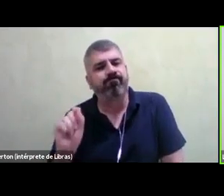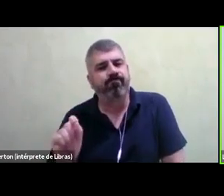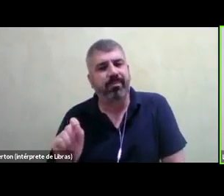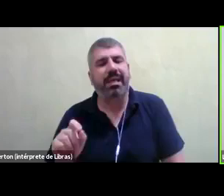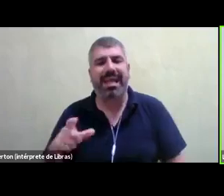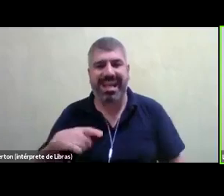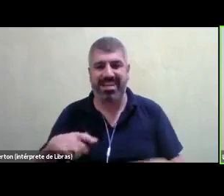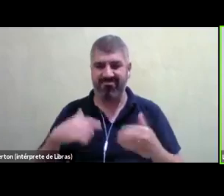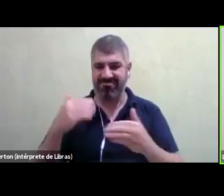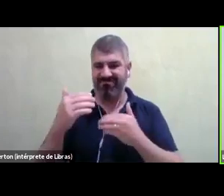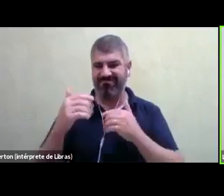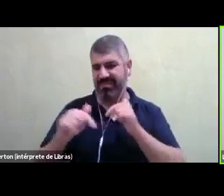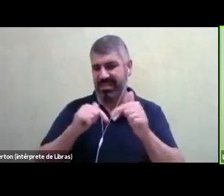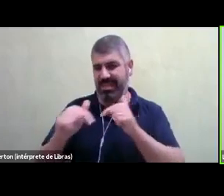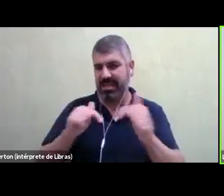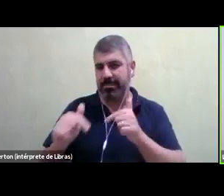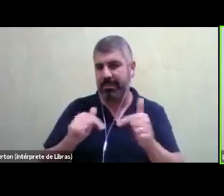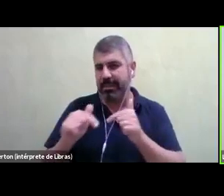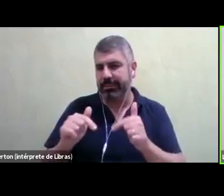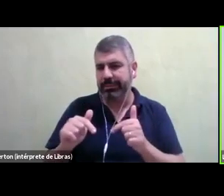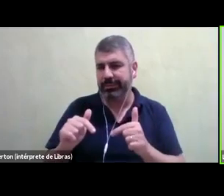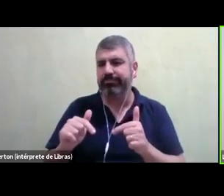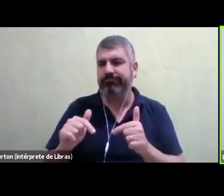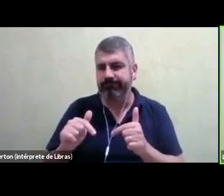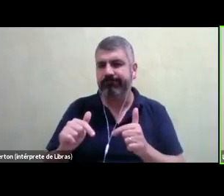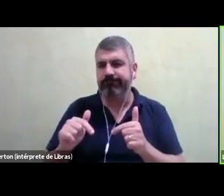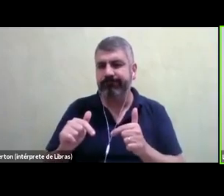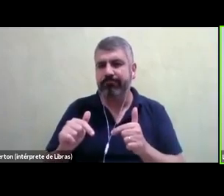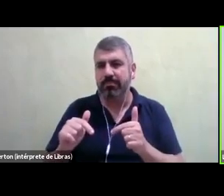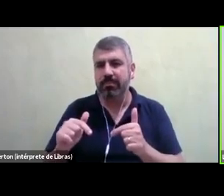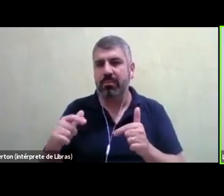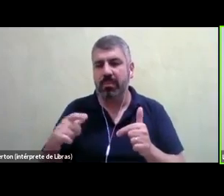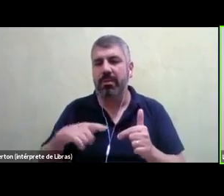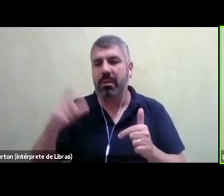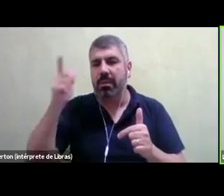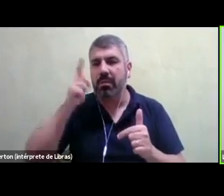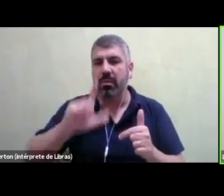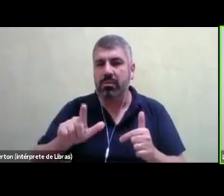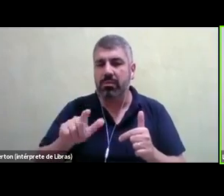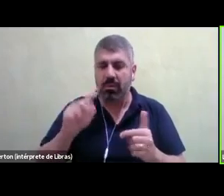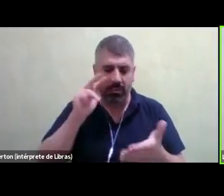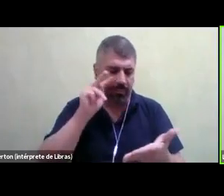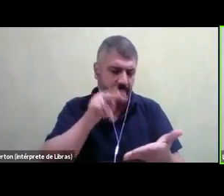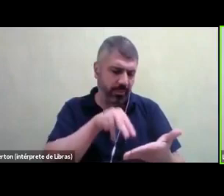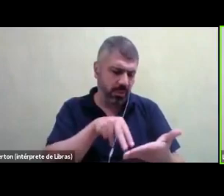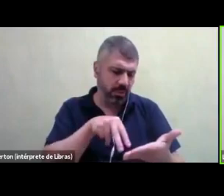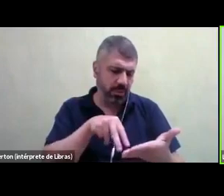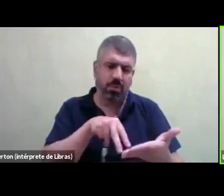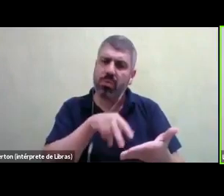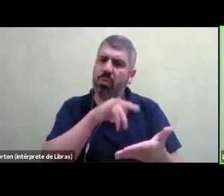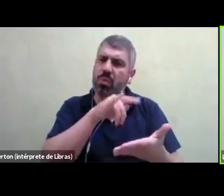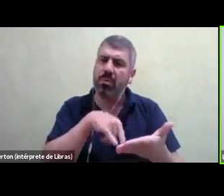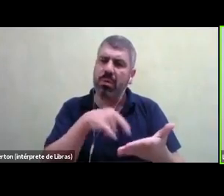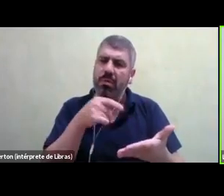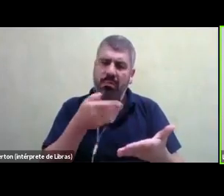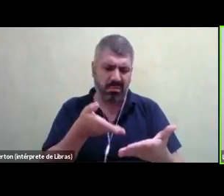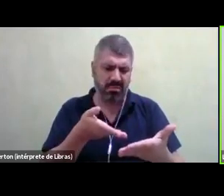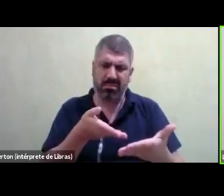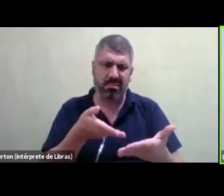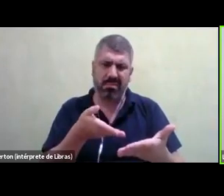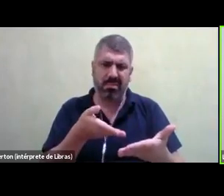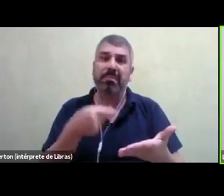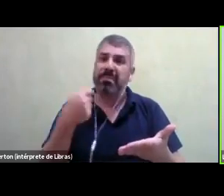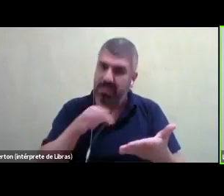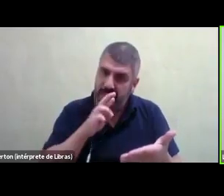trabalho louvável, né, de a gente conseguir olhar para esse documento e falar, bom, precisamos dar uma resposta. E todo